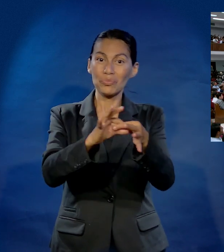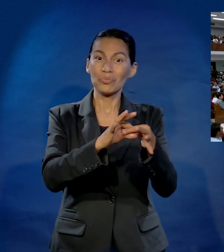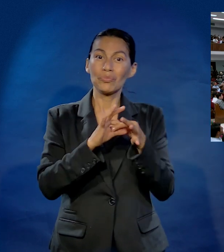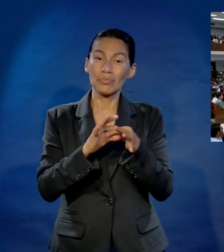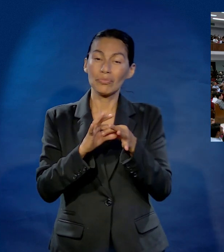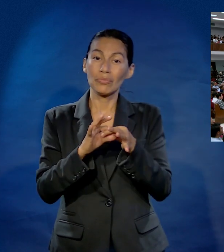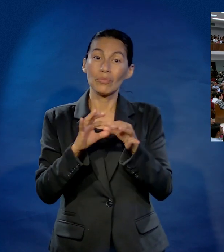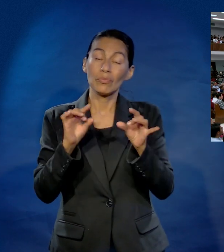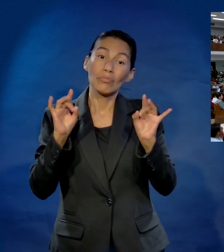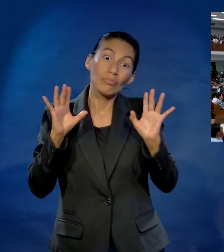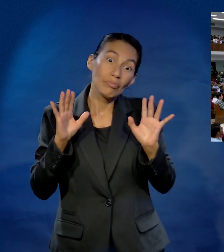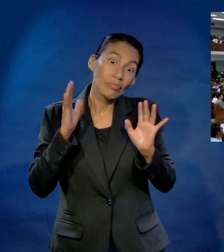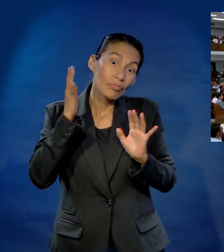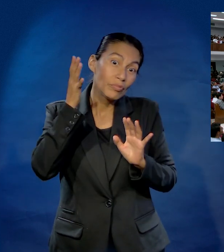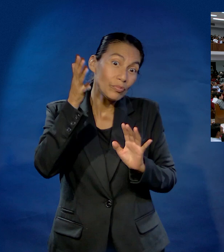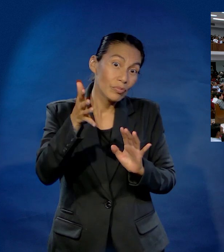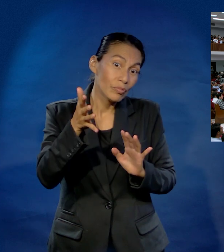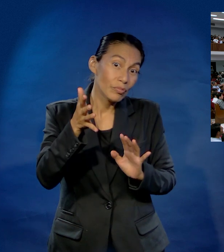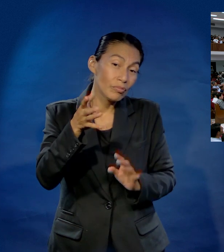Un día solos